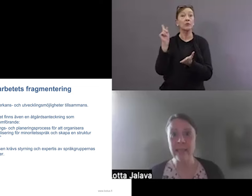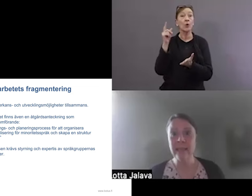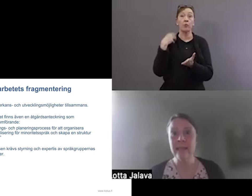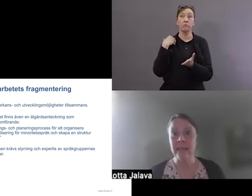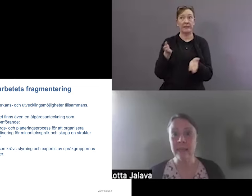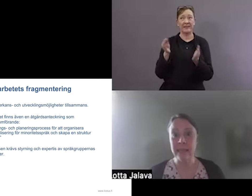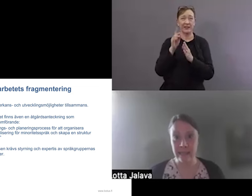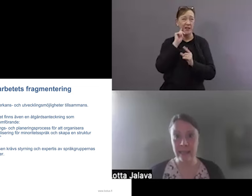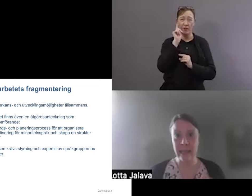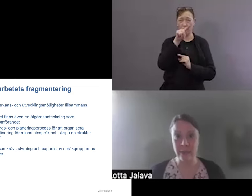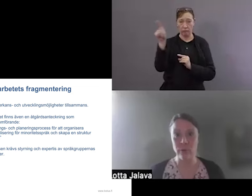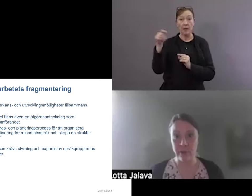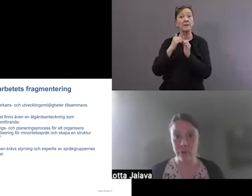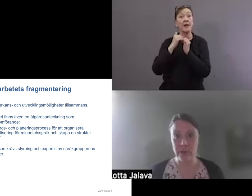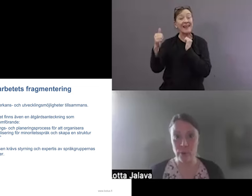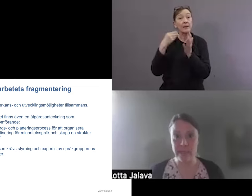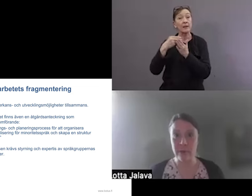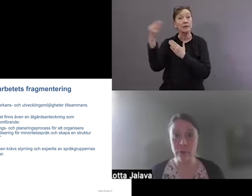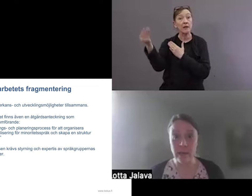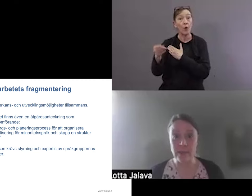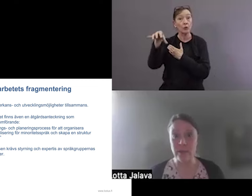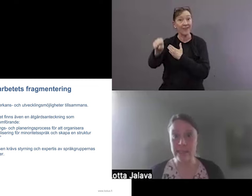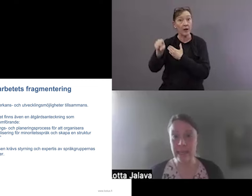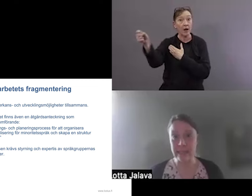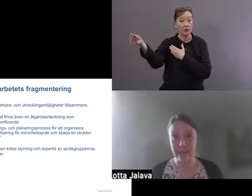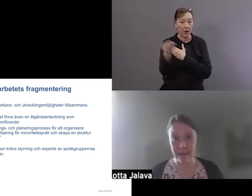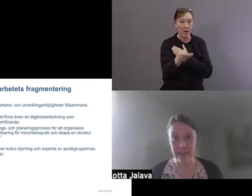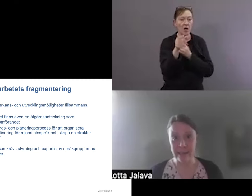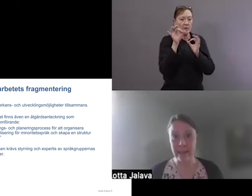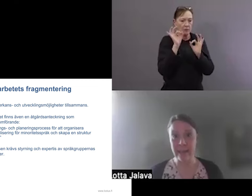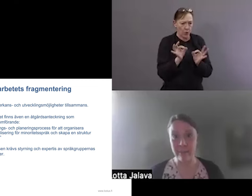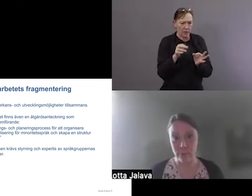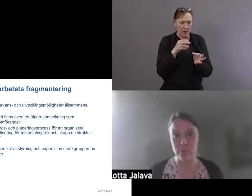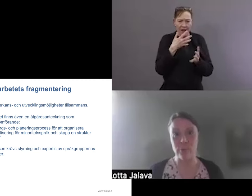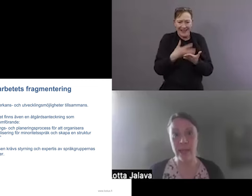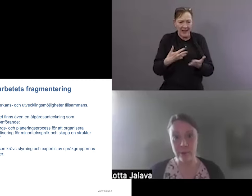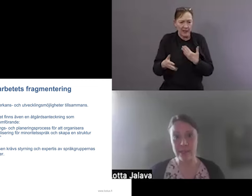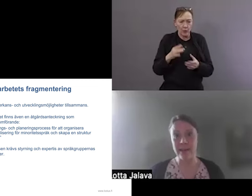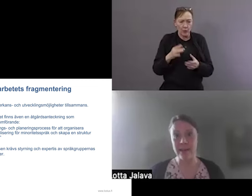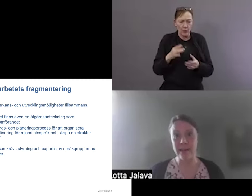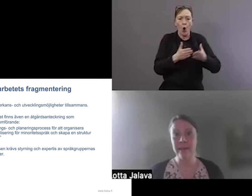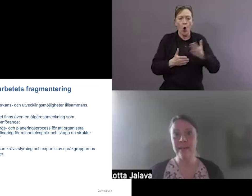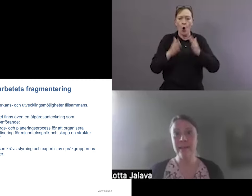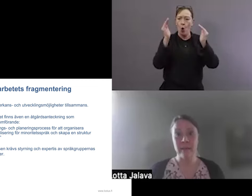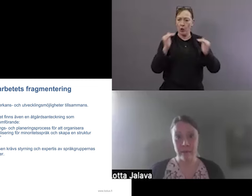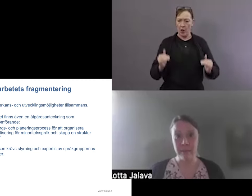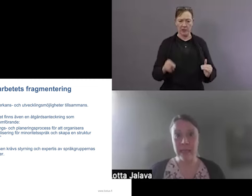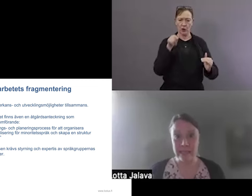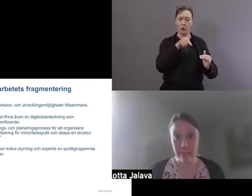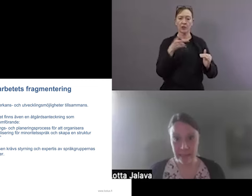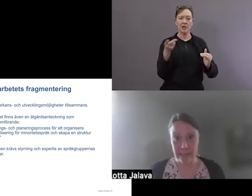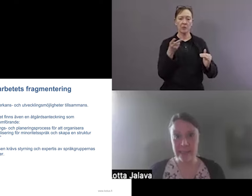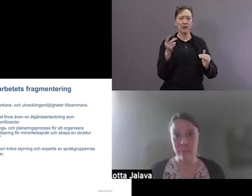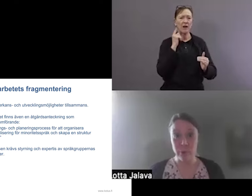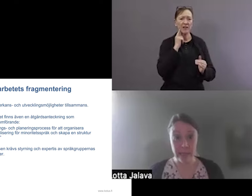nimenomaan, että miten tätä kielityötä voidaan Suomessa organisoida sillä tavalla, että elvytystyö ei olisi aina